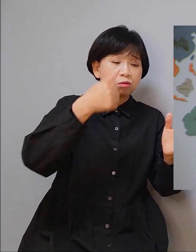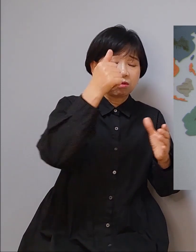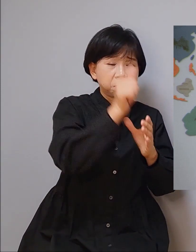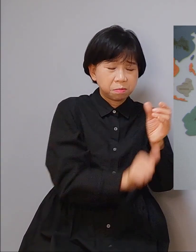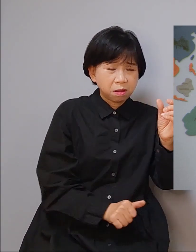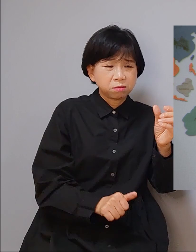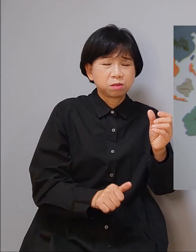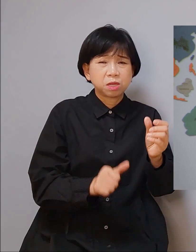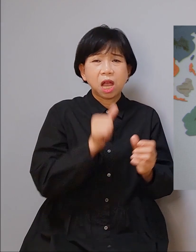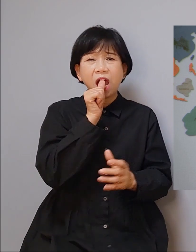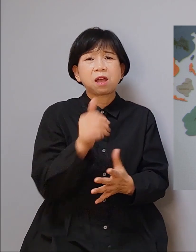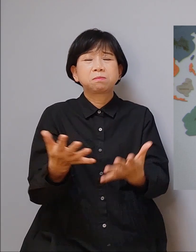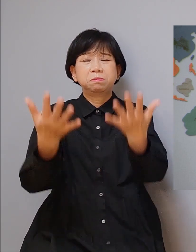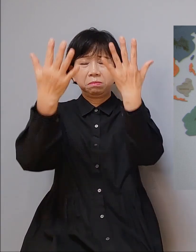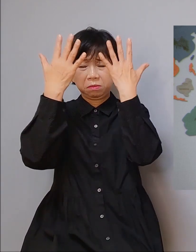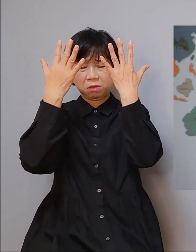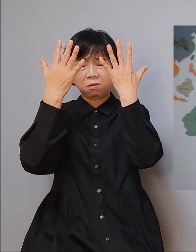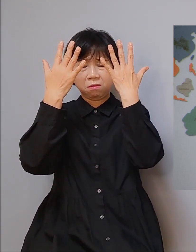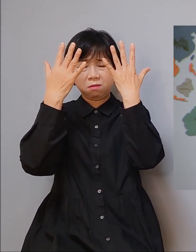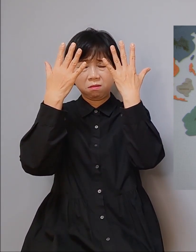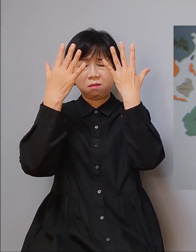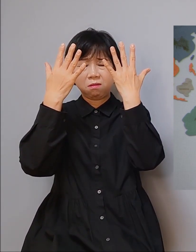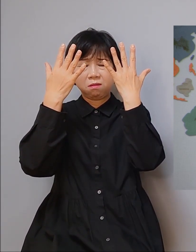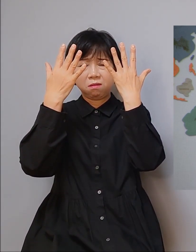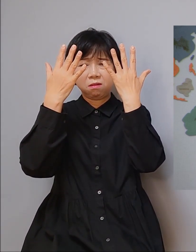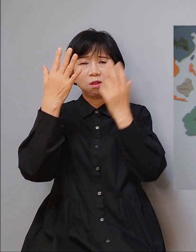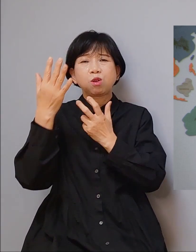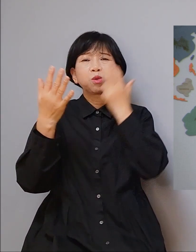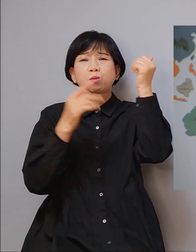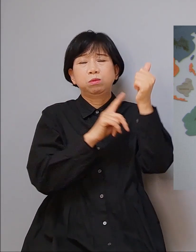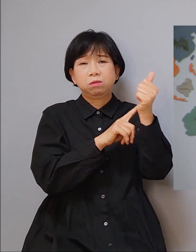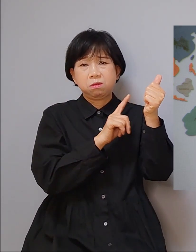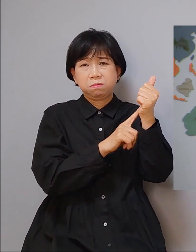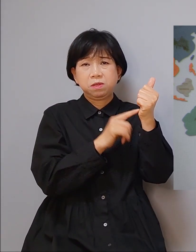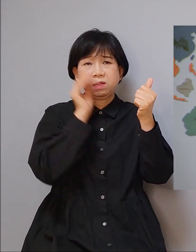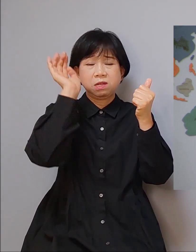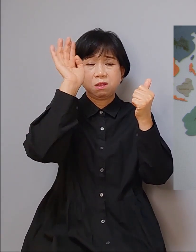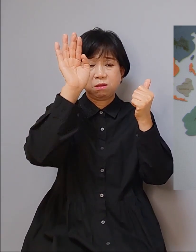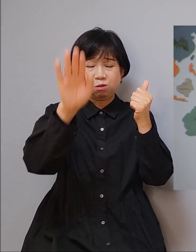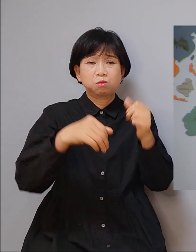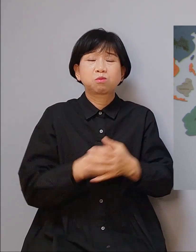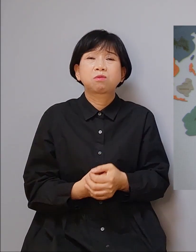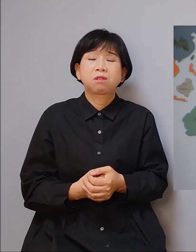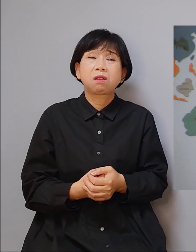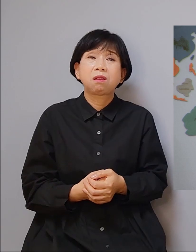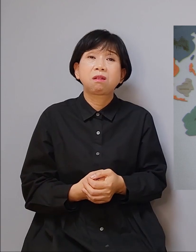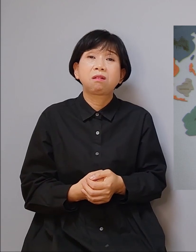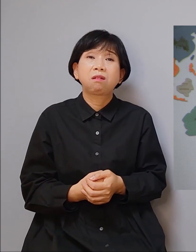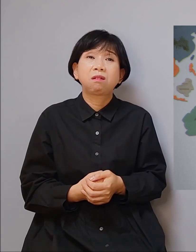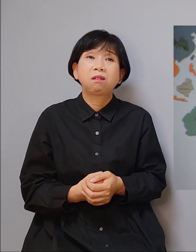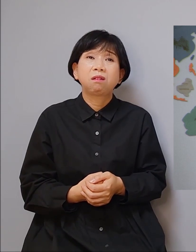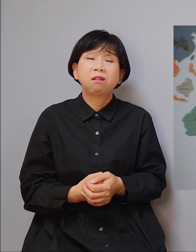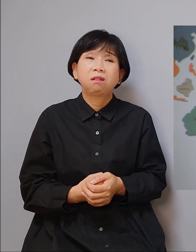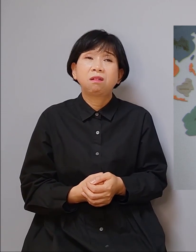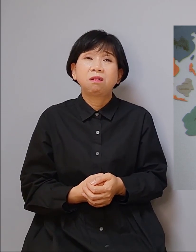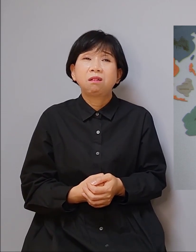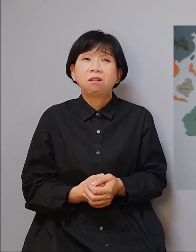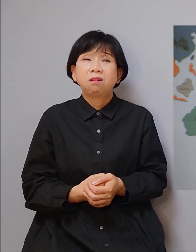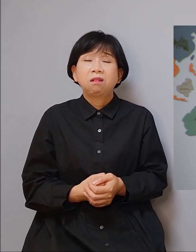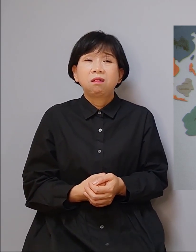사람들에게 잊혀진 노예 소년, 훗날 그가 낯선 외국 땅의 2인자가 될 줄 누가